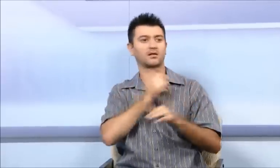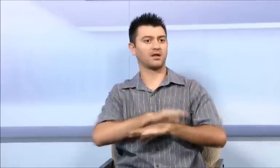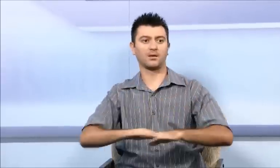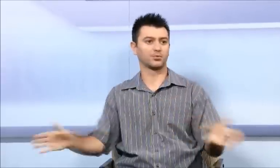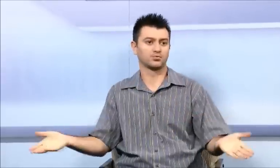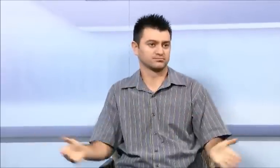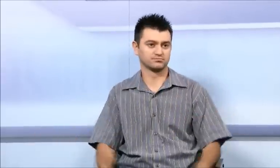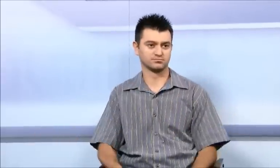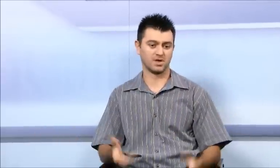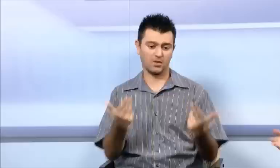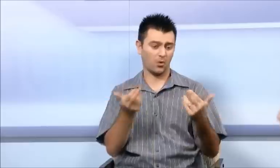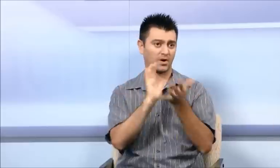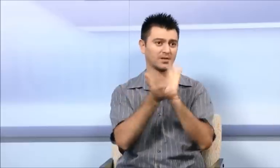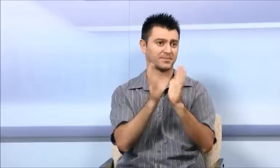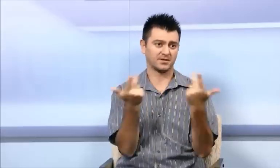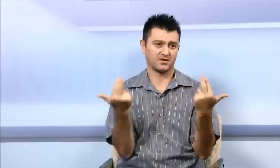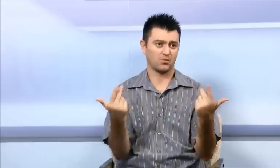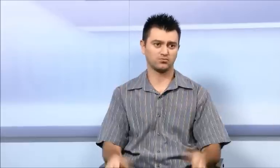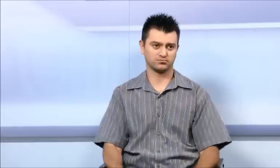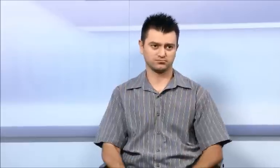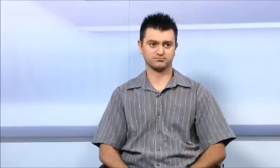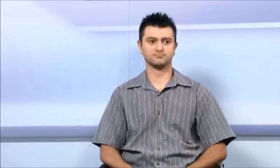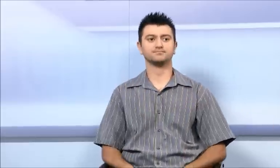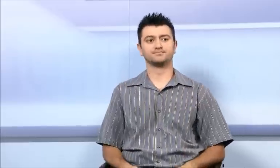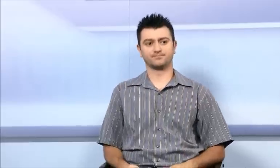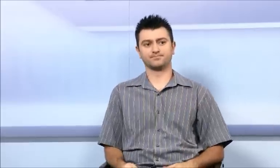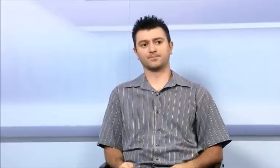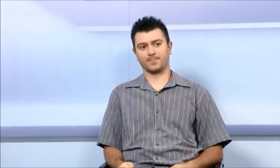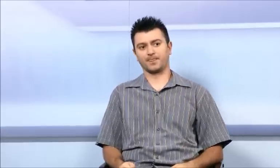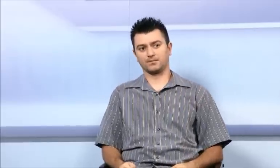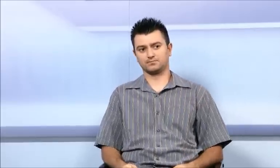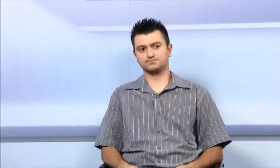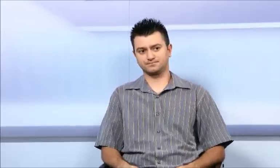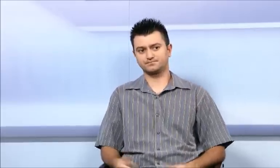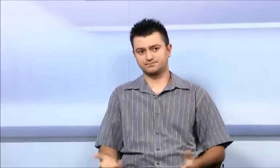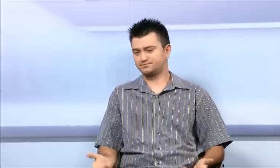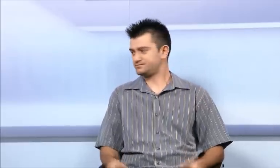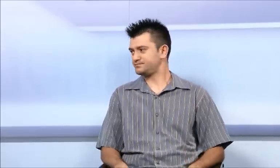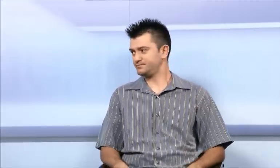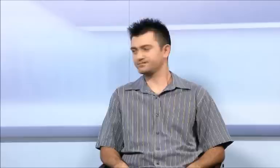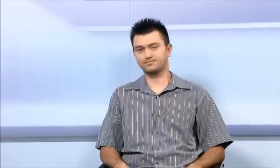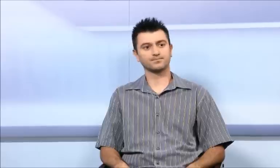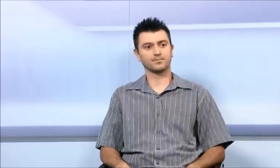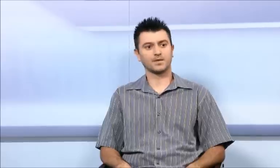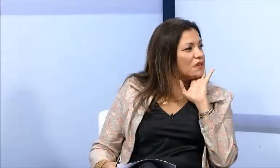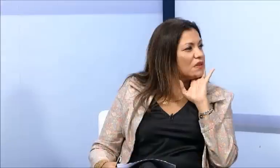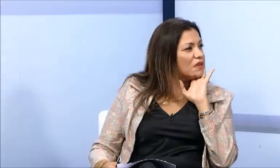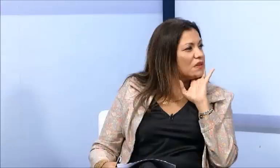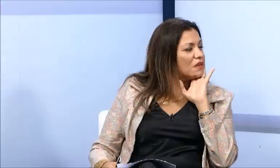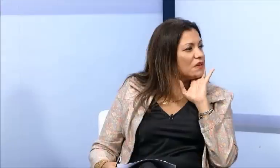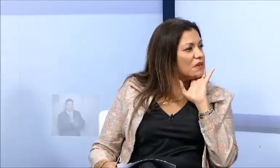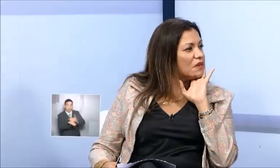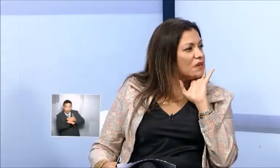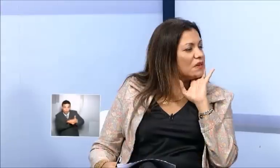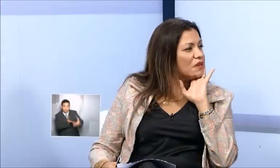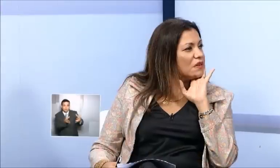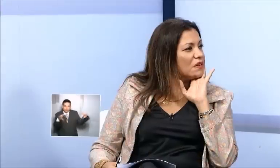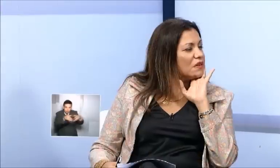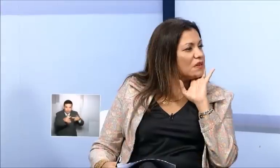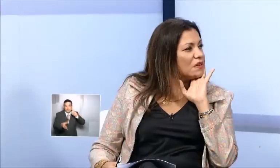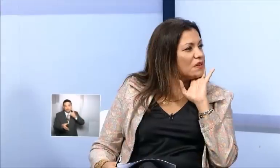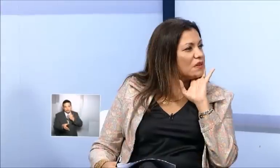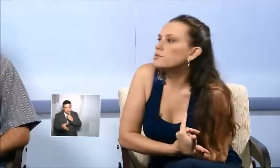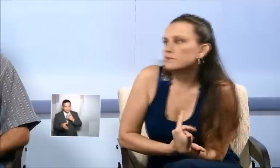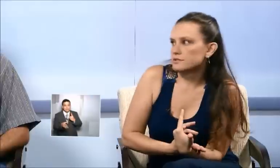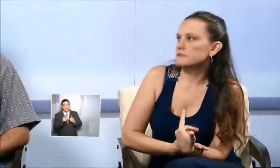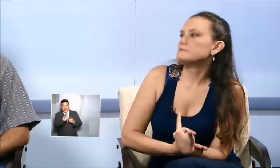esquecendo e não aprende. Quando eu fui mesmo ter o contato... Então é igual a língua de sinais, quando você faz o curso de Libras é assim também. Quando eu fui mesmo ter o contato com a comunidade surda, eu já tinha feito 2 anos